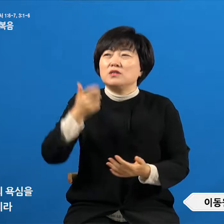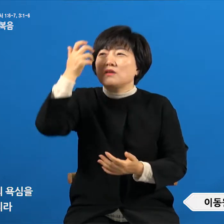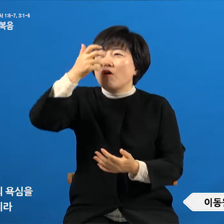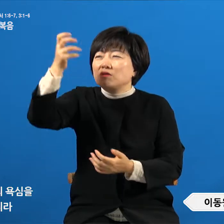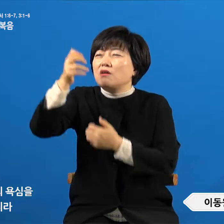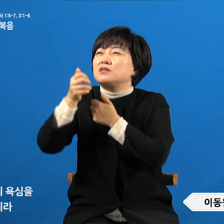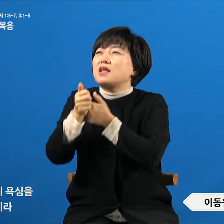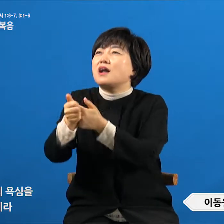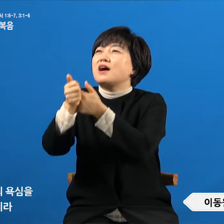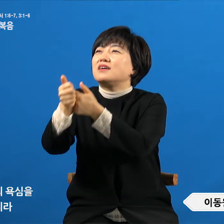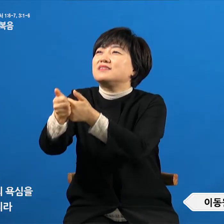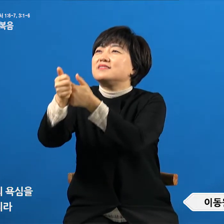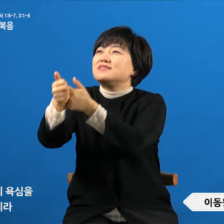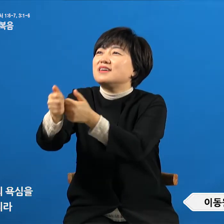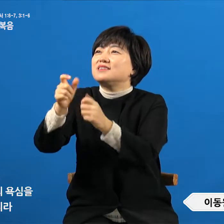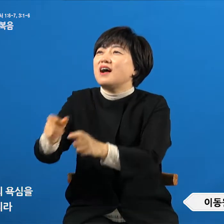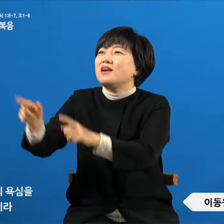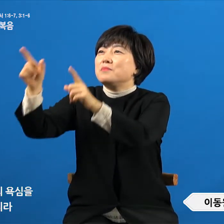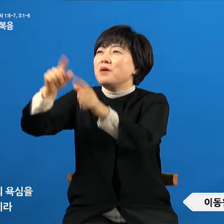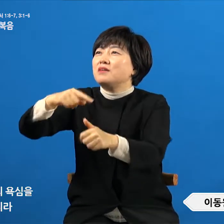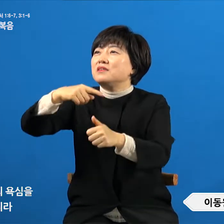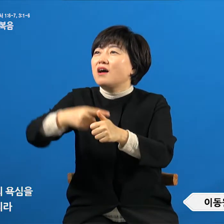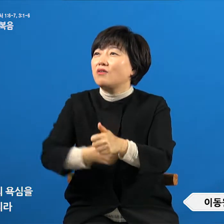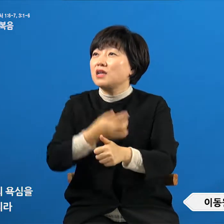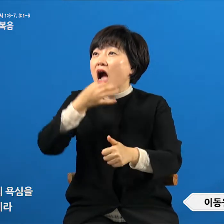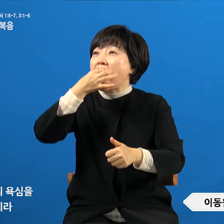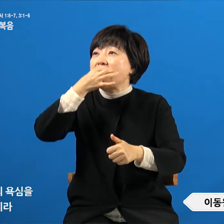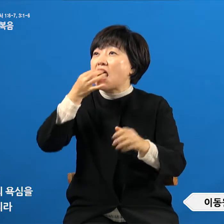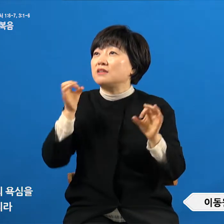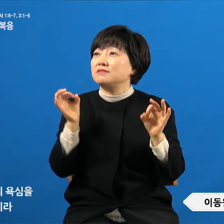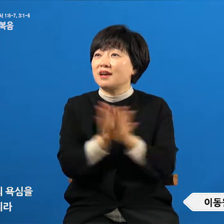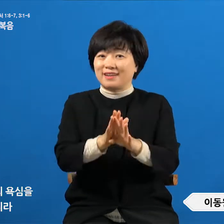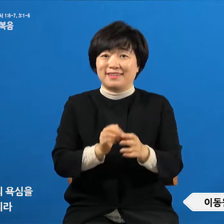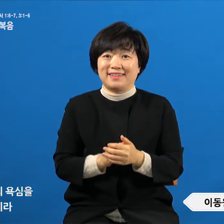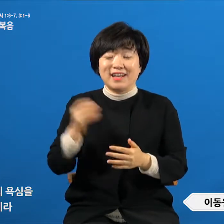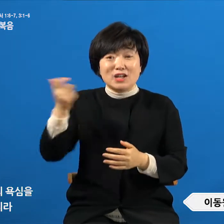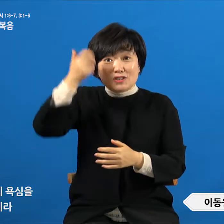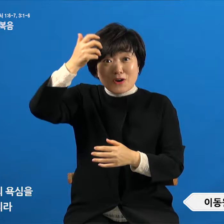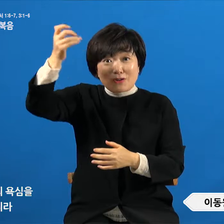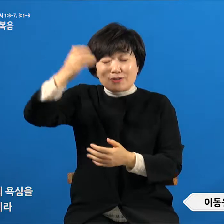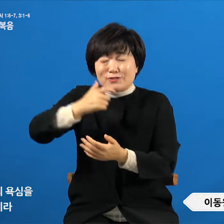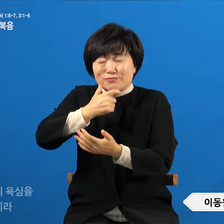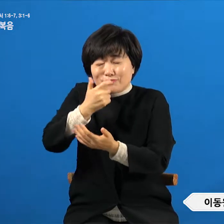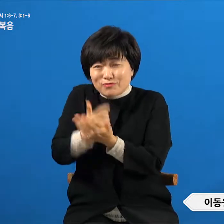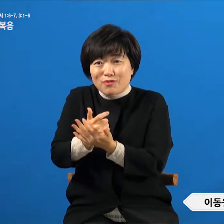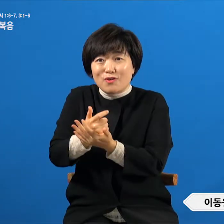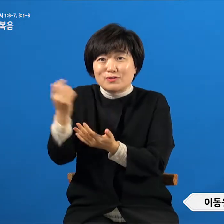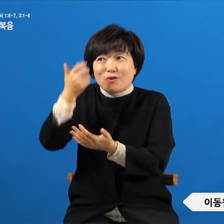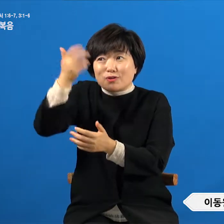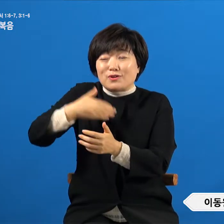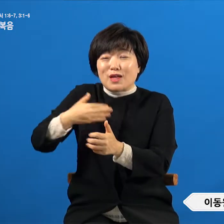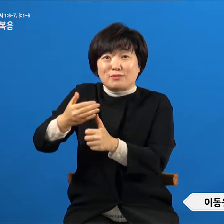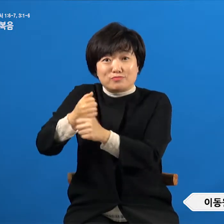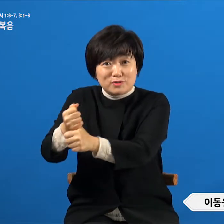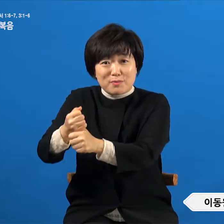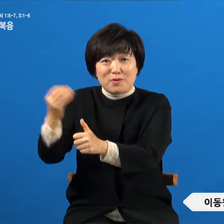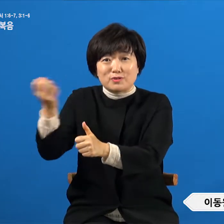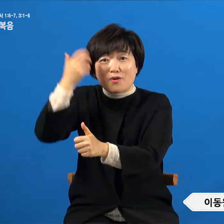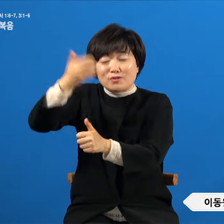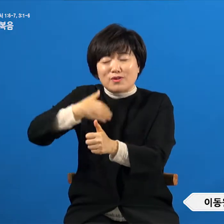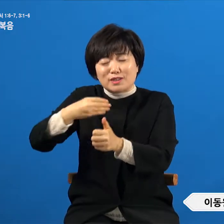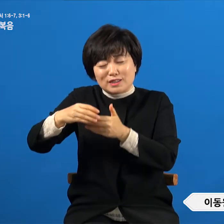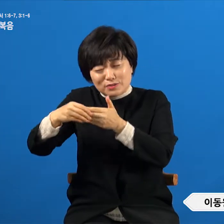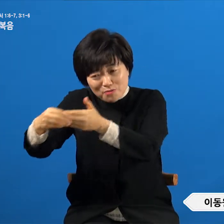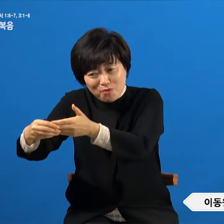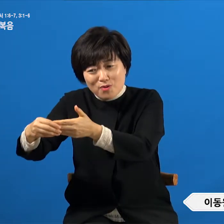따라서 하세요. 내가 성령의 감동을 받으면, 내가 성령으로 충만하면, 성령이 나를 붙드시면, 성령이 나를